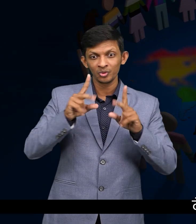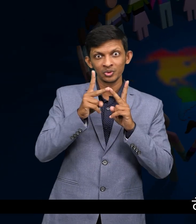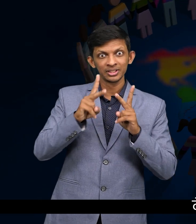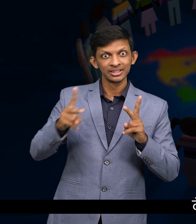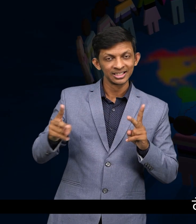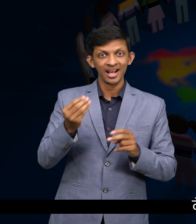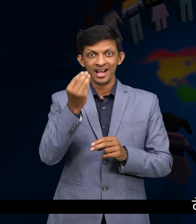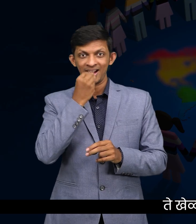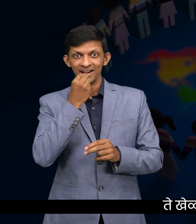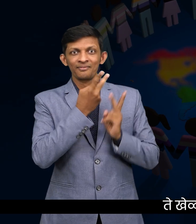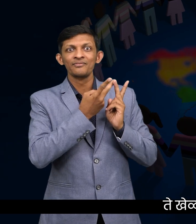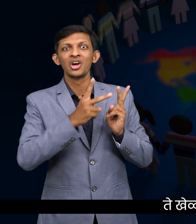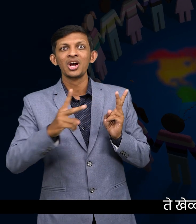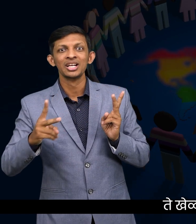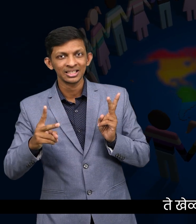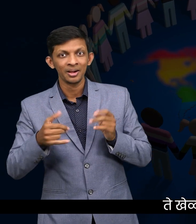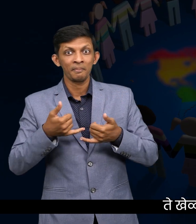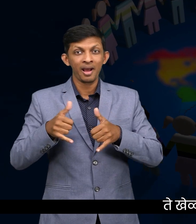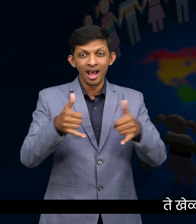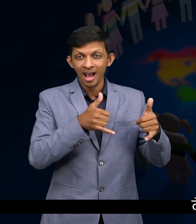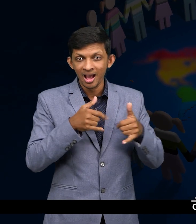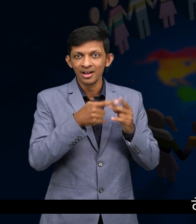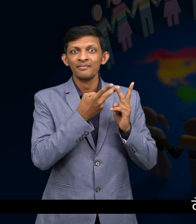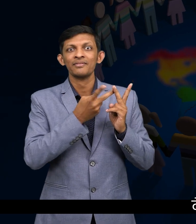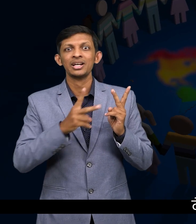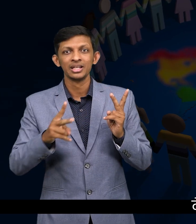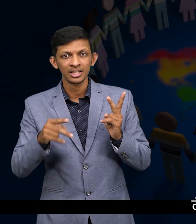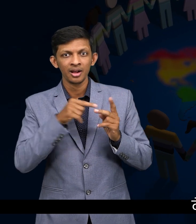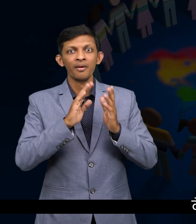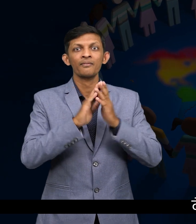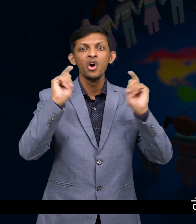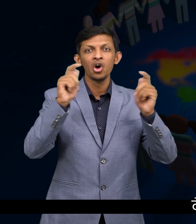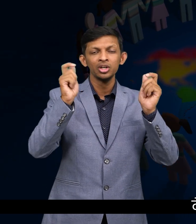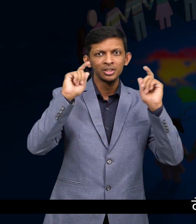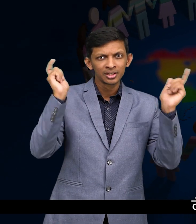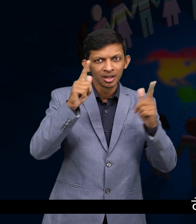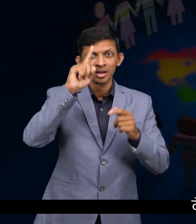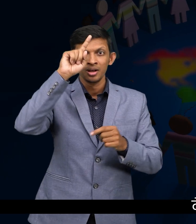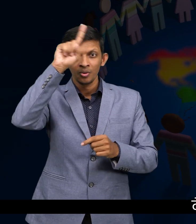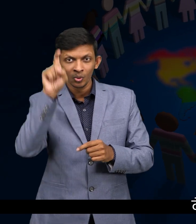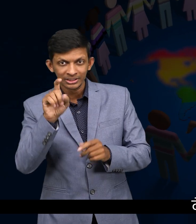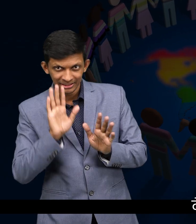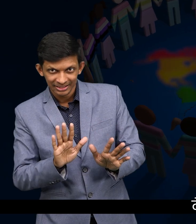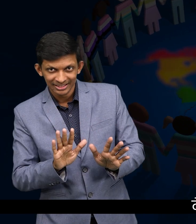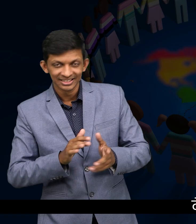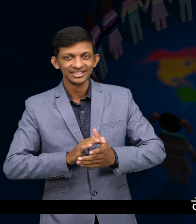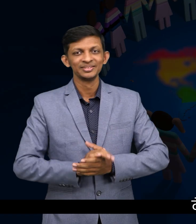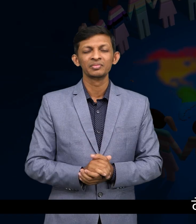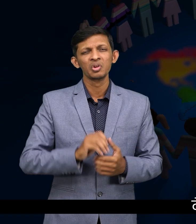खातात ते अन्न, ते खेळतात, ते साजरे करतात ते सण, हे पाहिले आहे का?